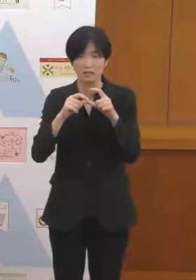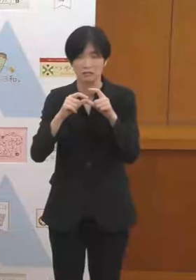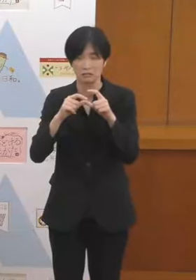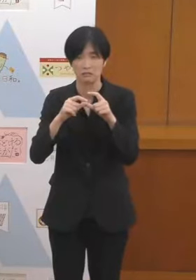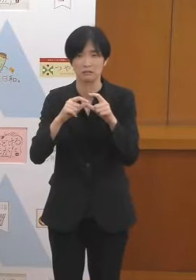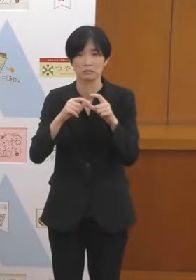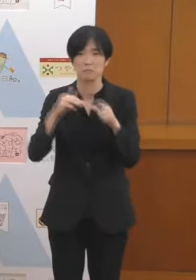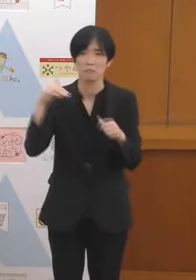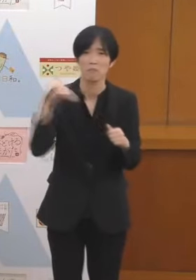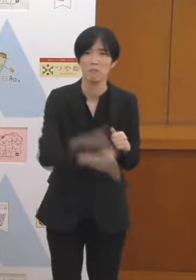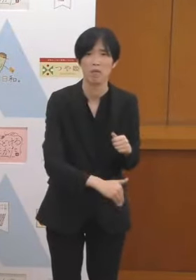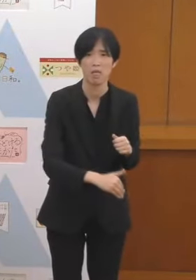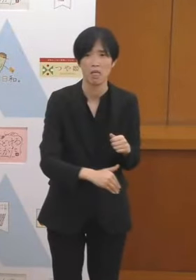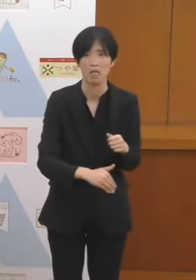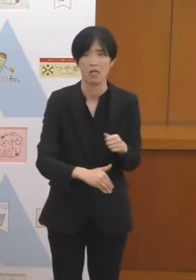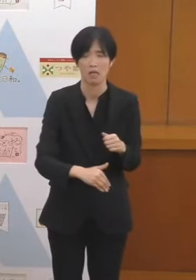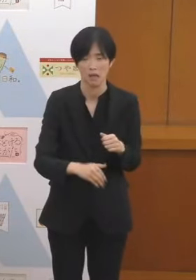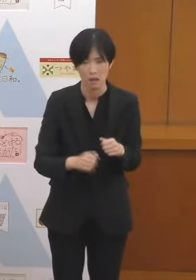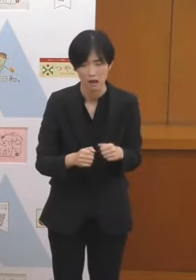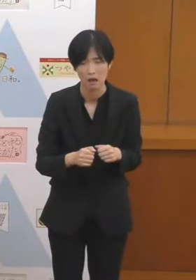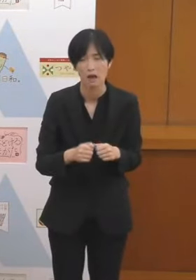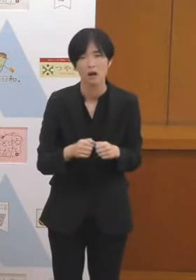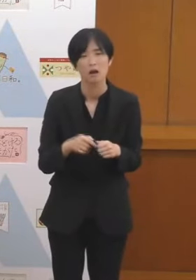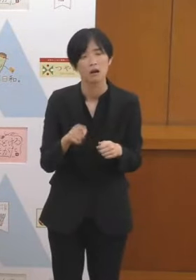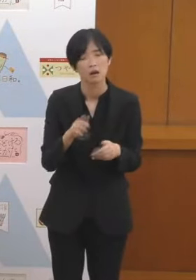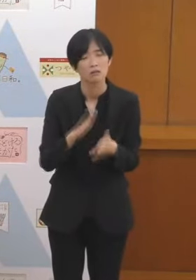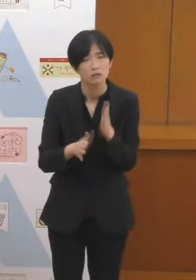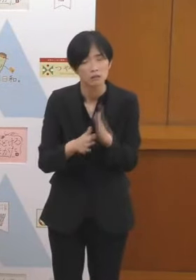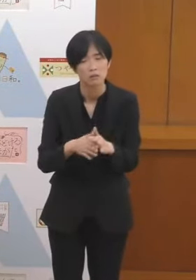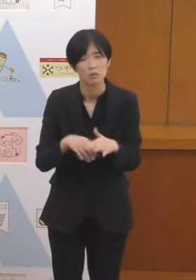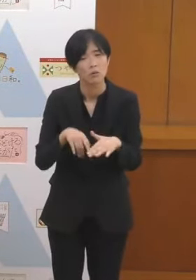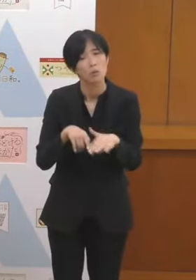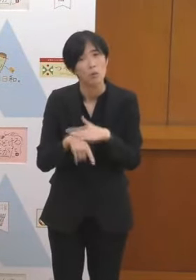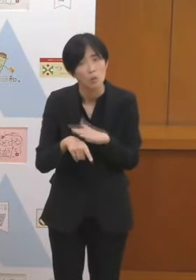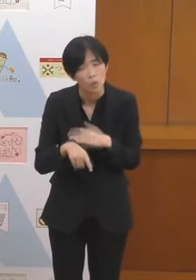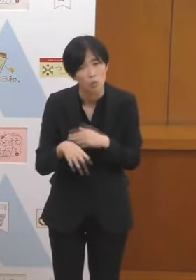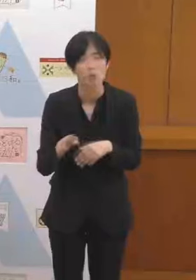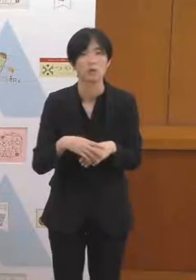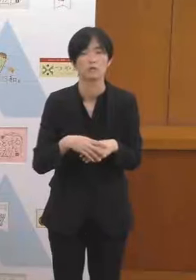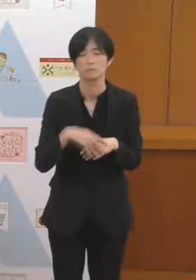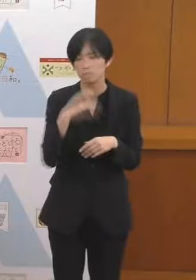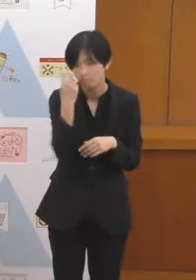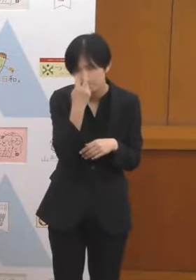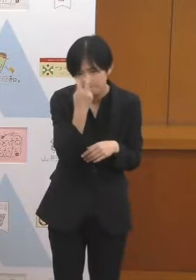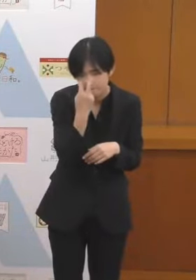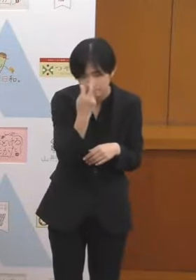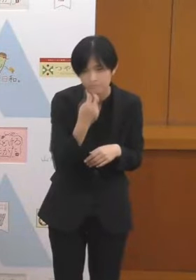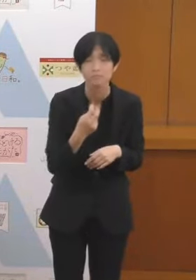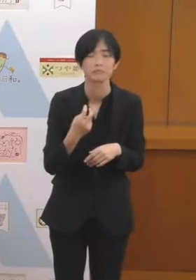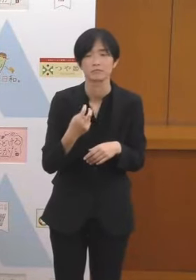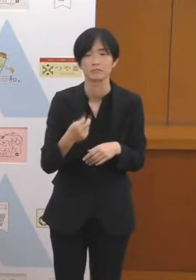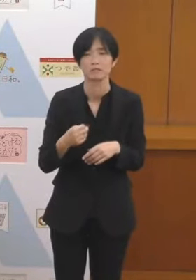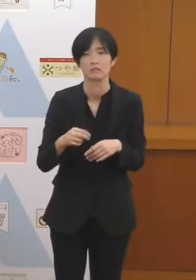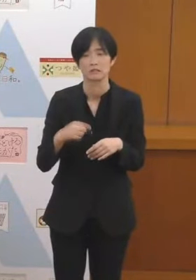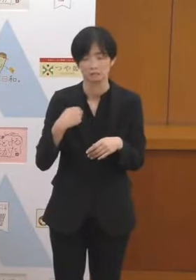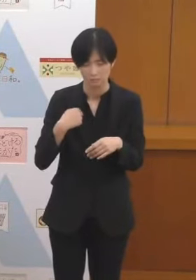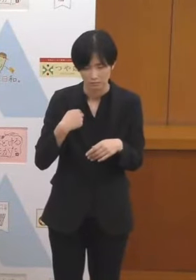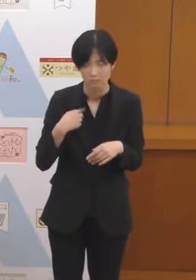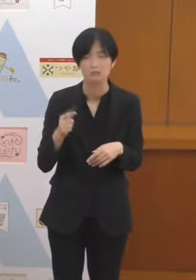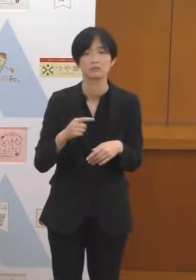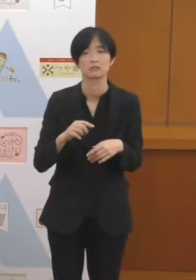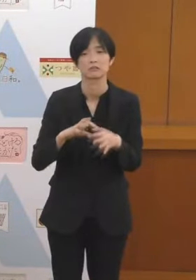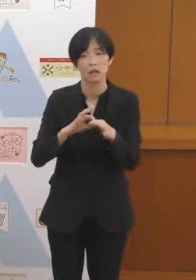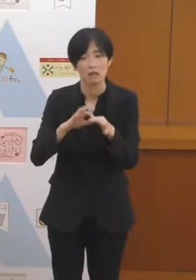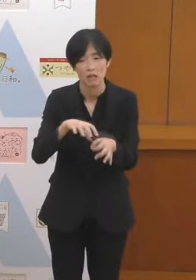を行ってえ皆さんでえま県とそれから関係機関と生産者の皆さんとで